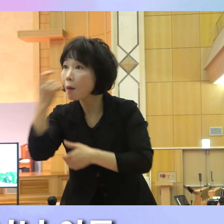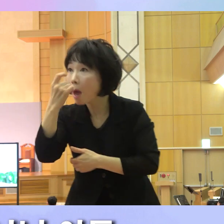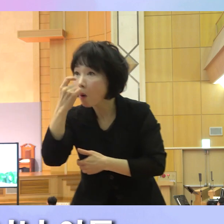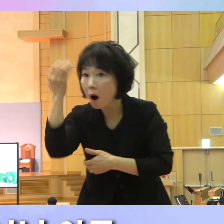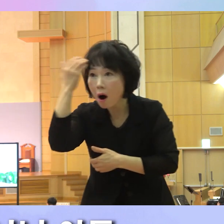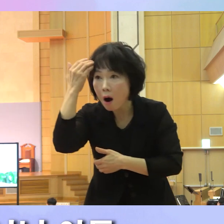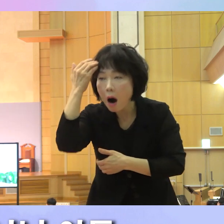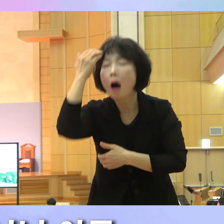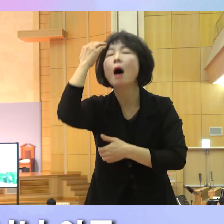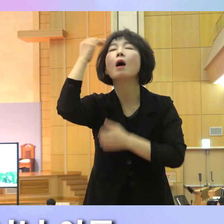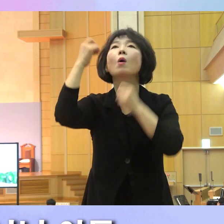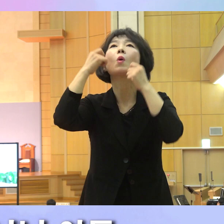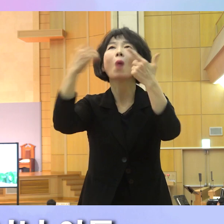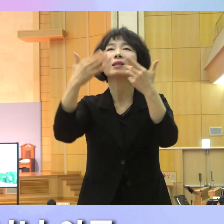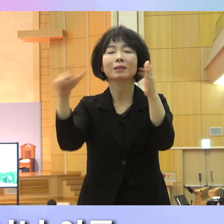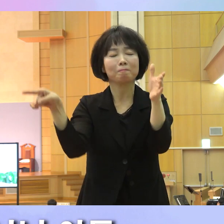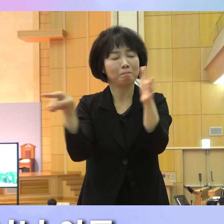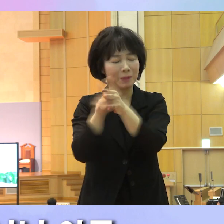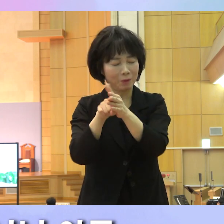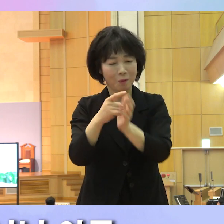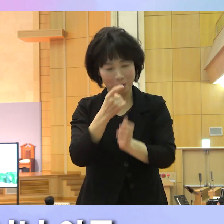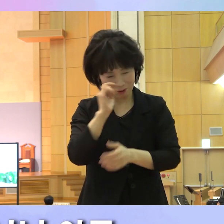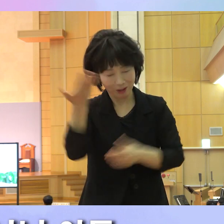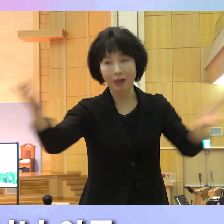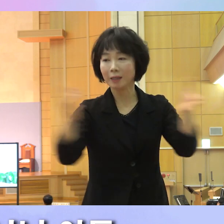알아야 확실히 믿을 수가 있는 것입니다.